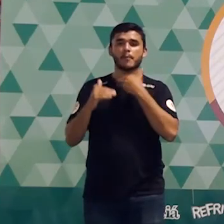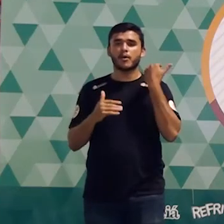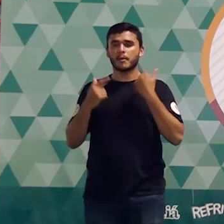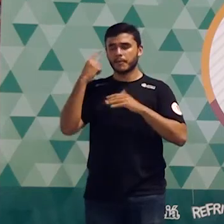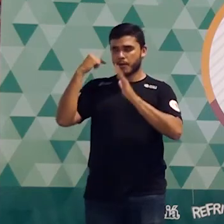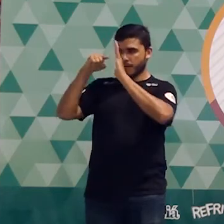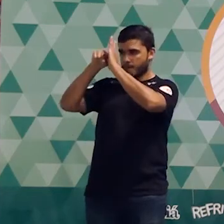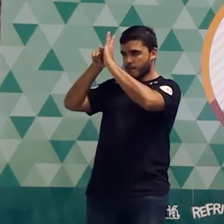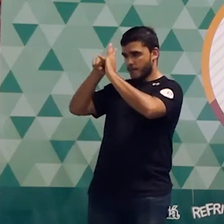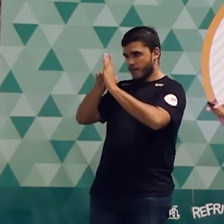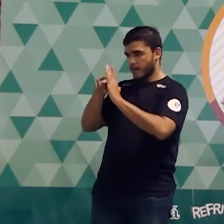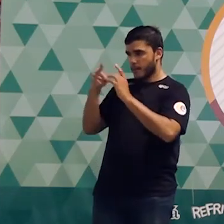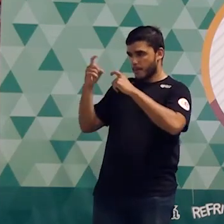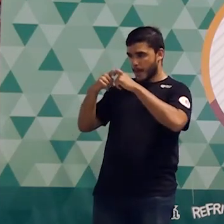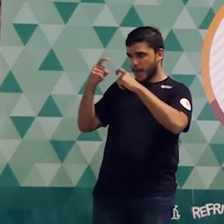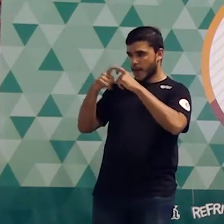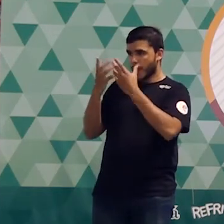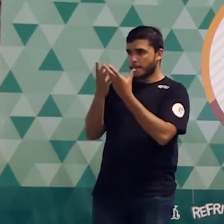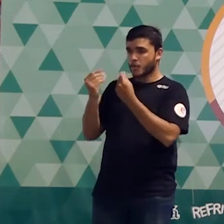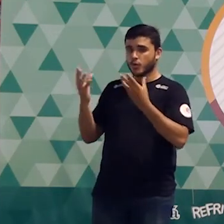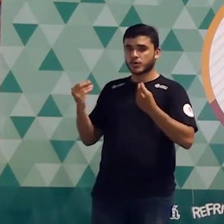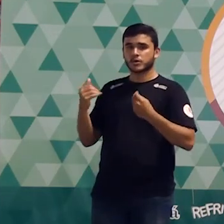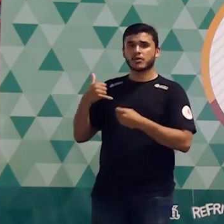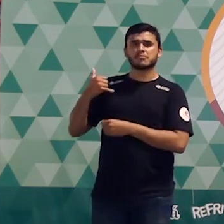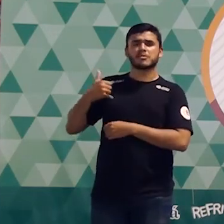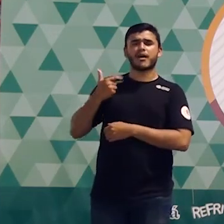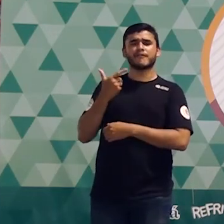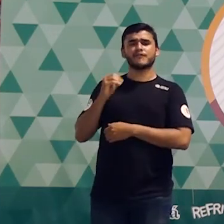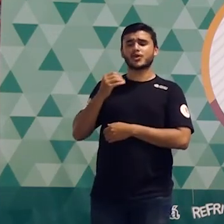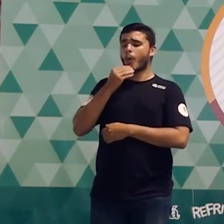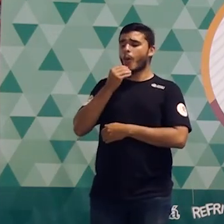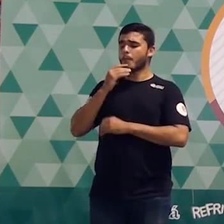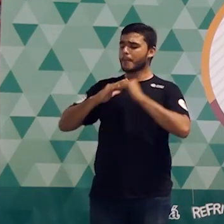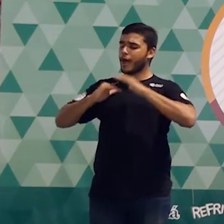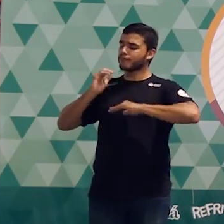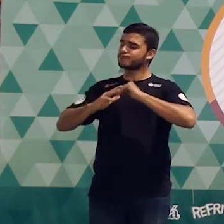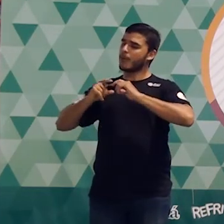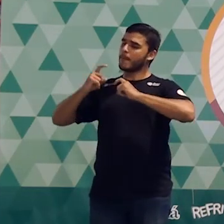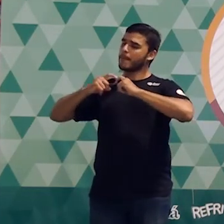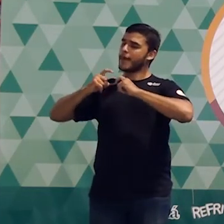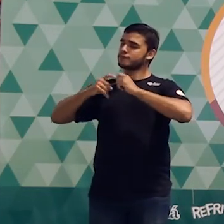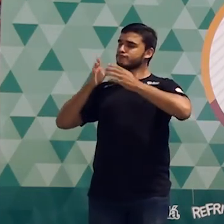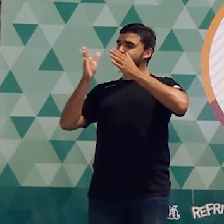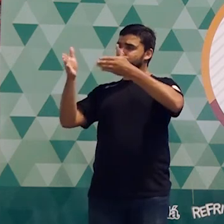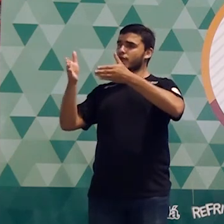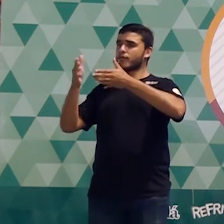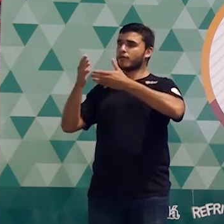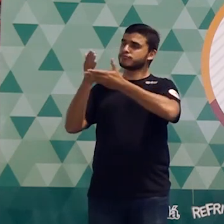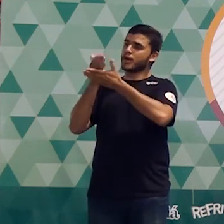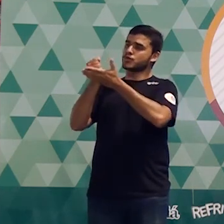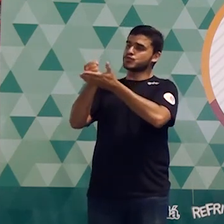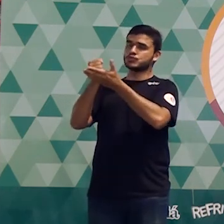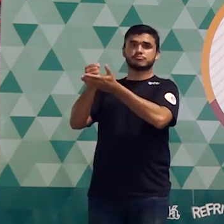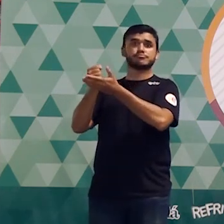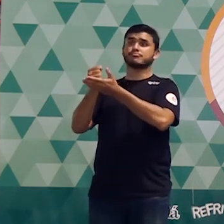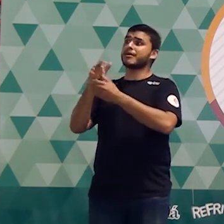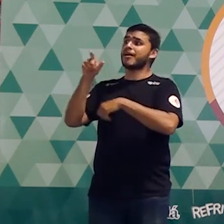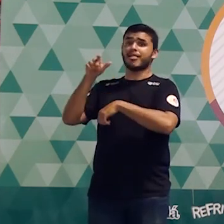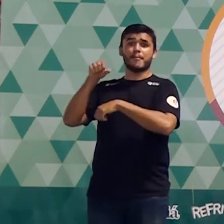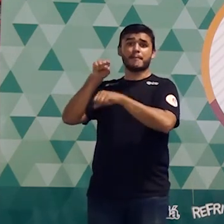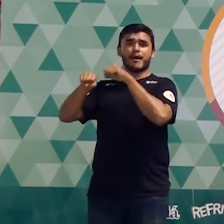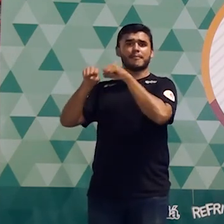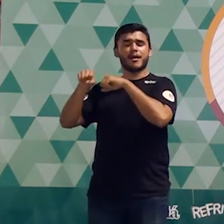por um médico. Teoricamente, o médico devia te ajudar, ele estava te matando, desgraçado. Ou seja, a medicina vai